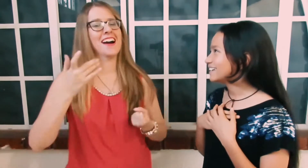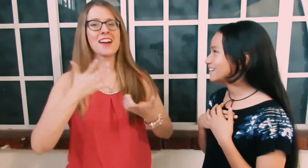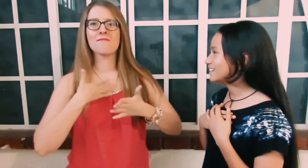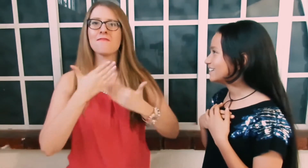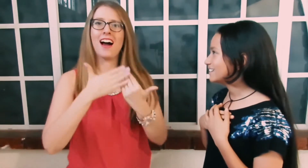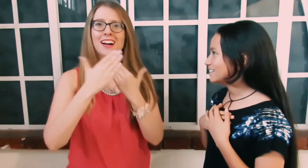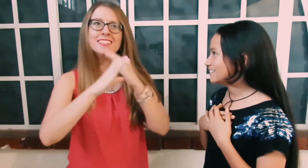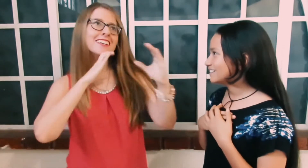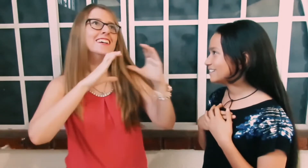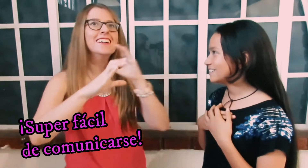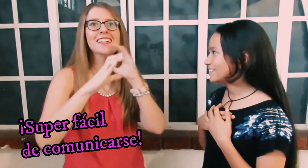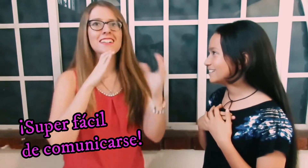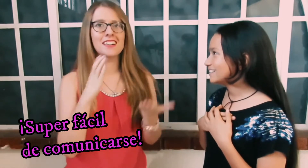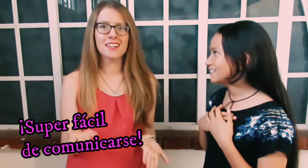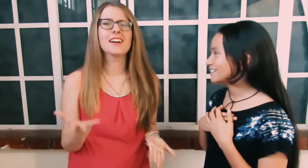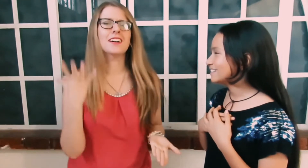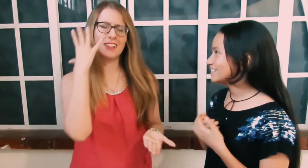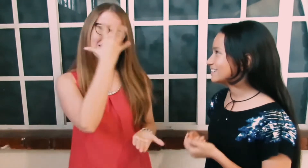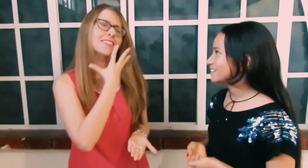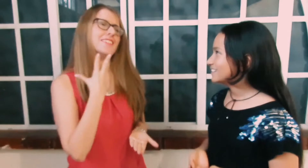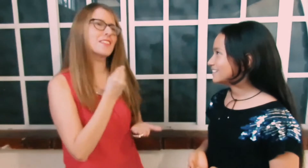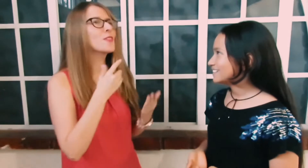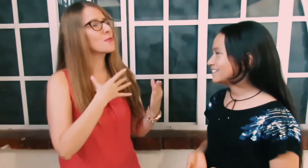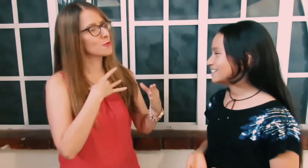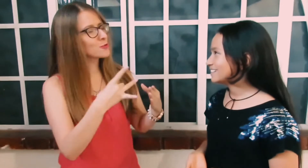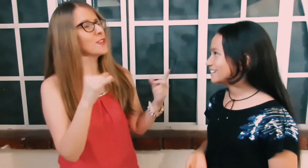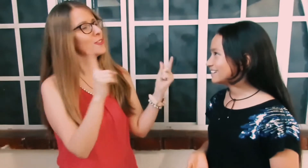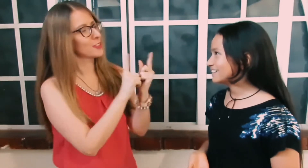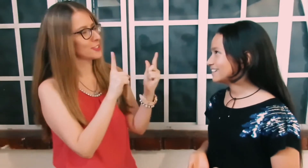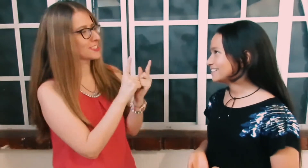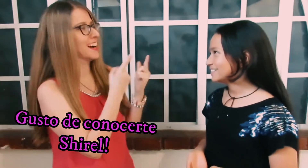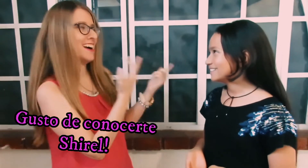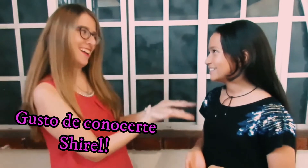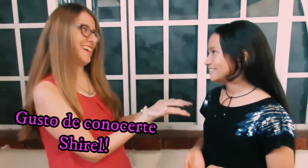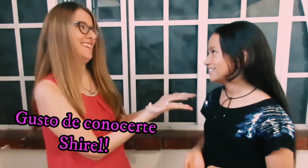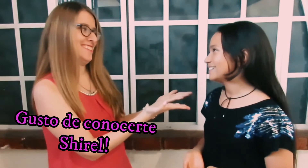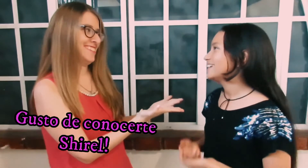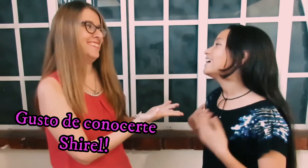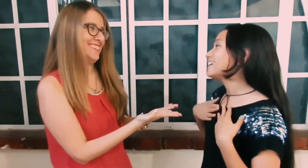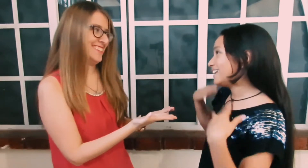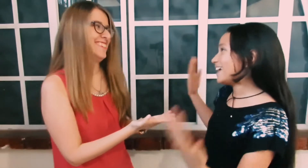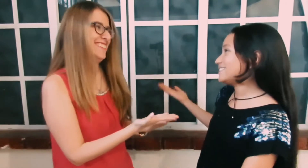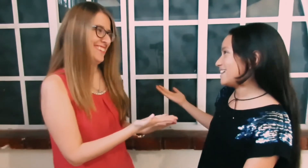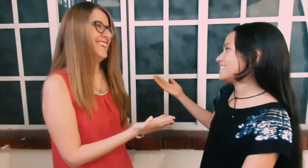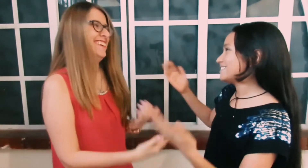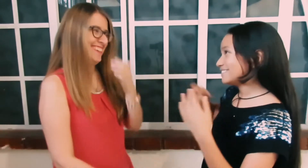muy gestual, muy comunicativa. Me encanta conocerte. Gracias.